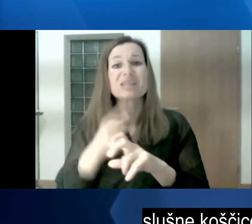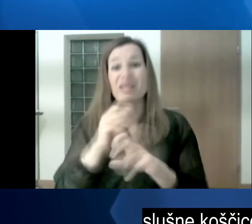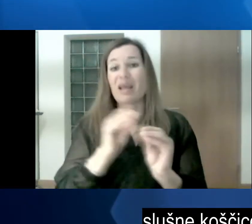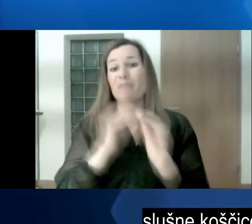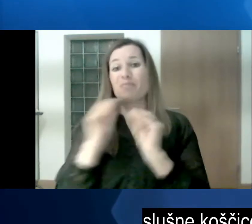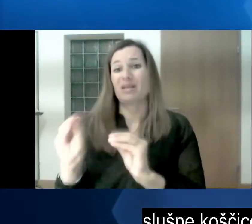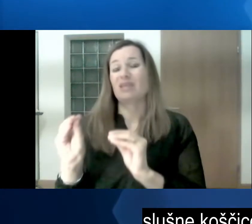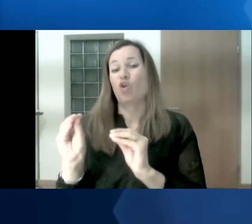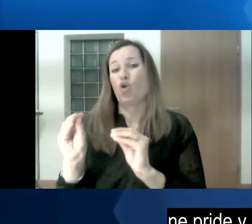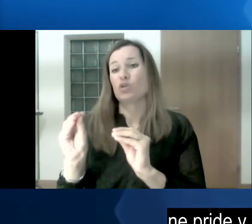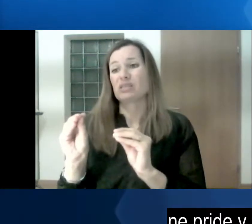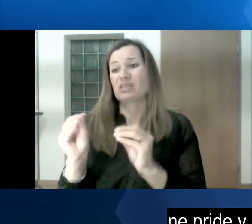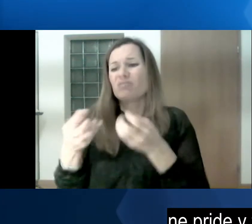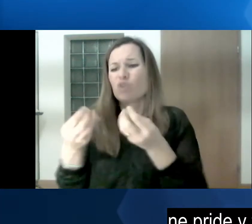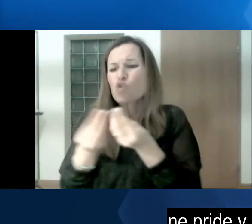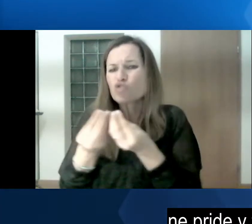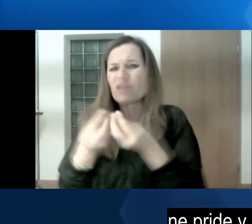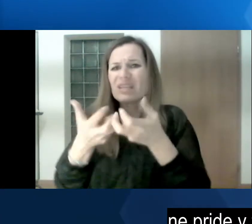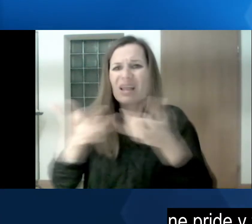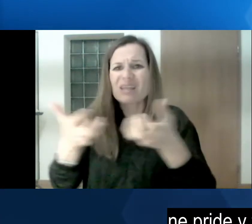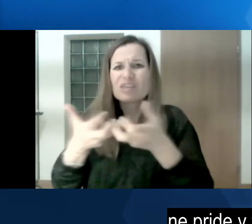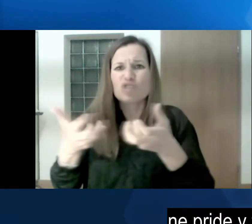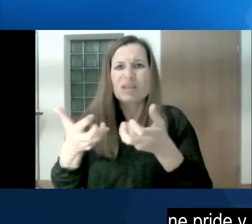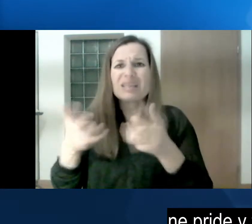in razredčenin zraka ne pride